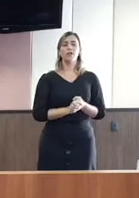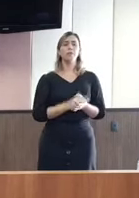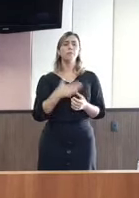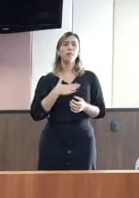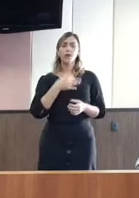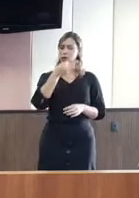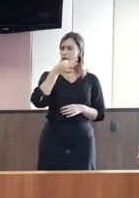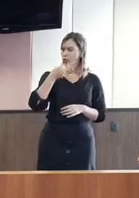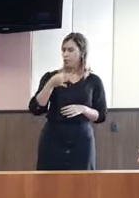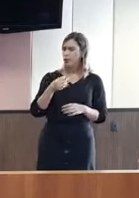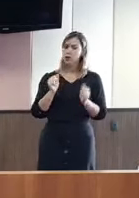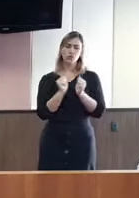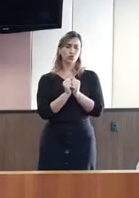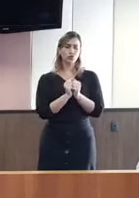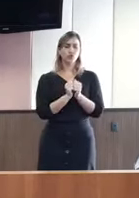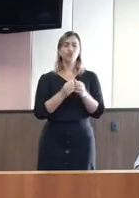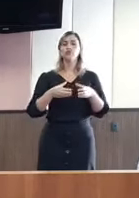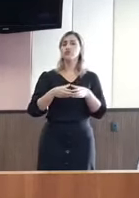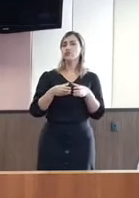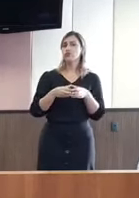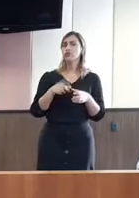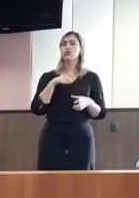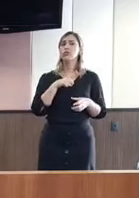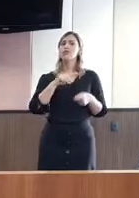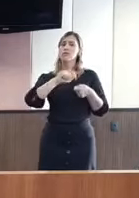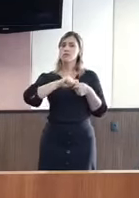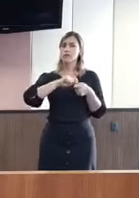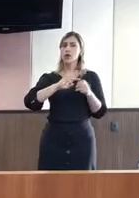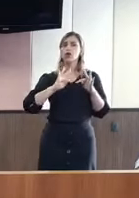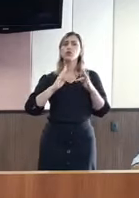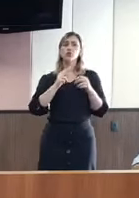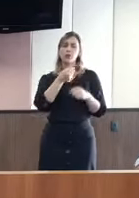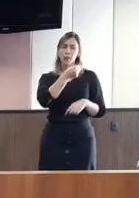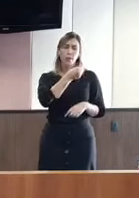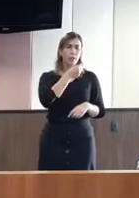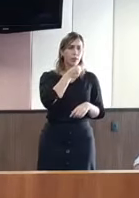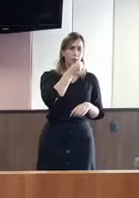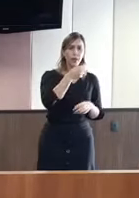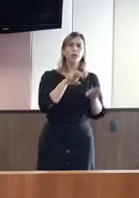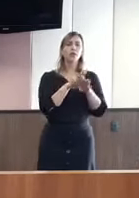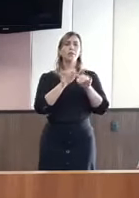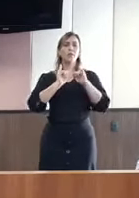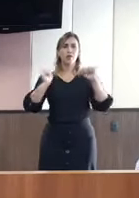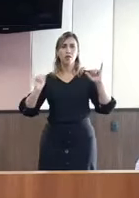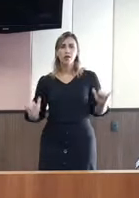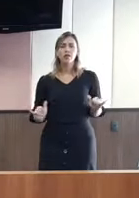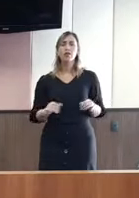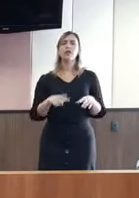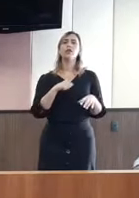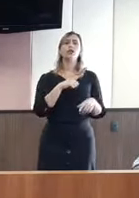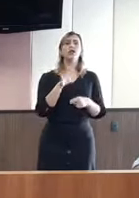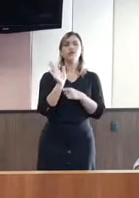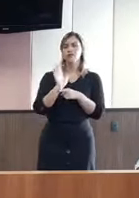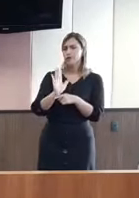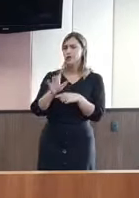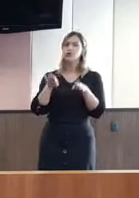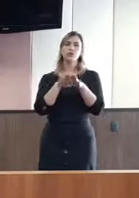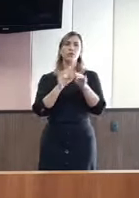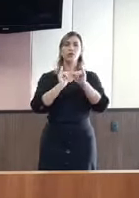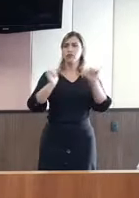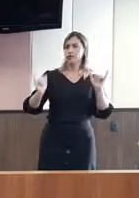colocação individual junto à equipe do que a gente tem feito. Então, os boletins estão saindo de maneira mais dinâmica, vocês têm observado isso, tem vídeo. Então,